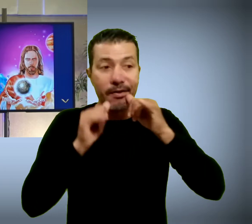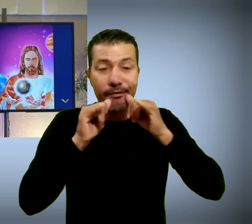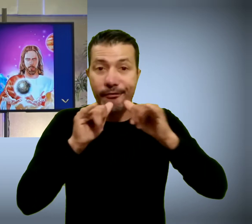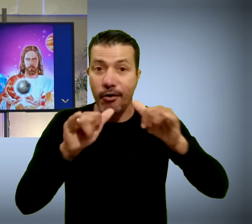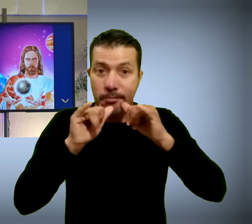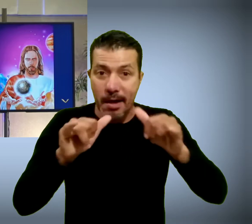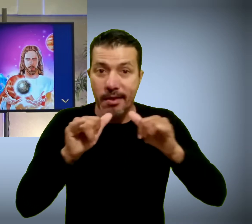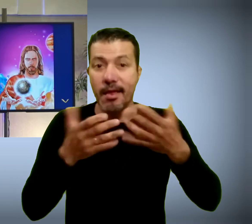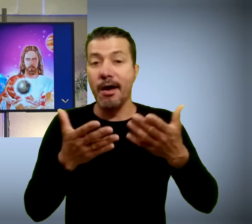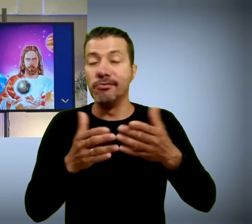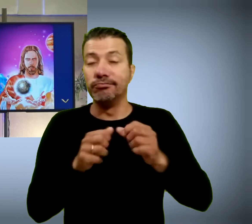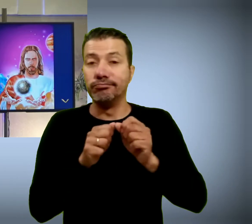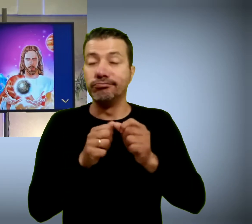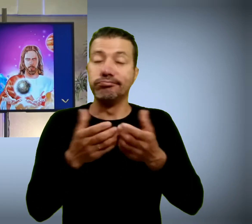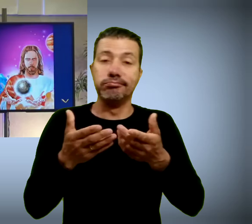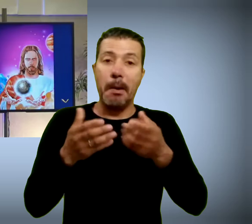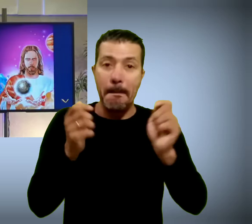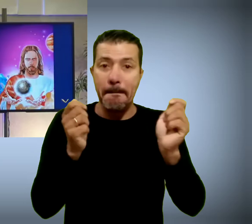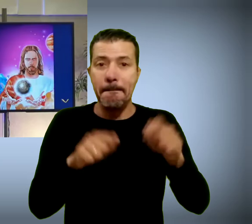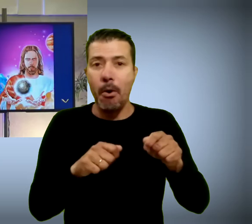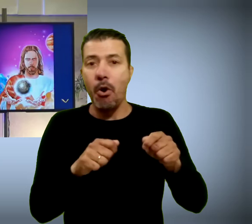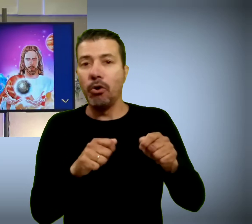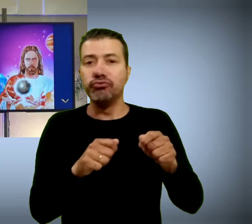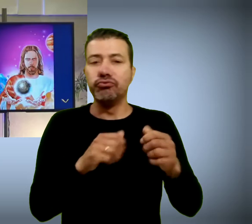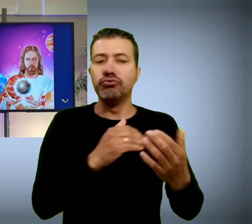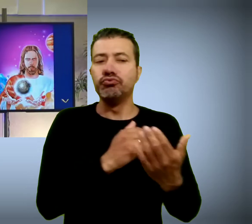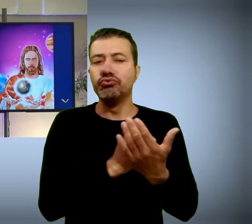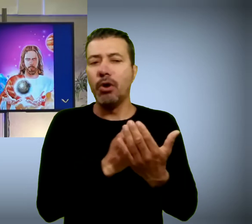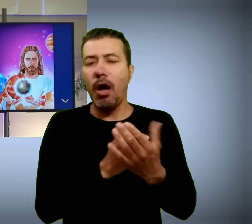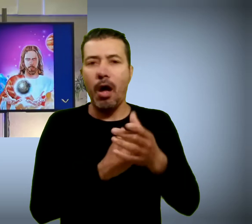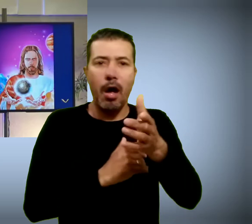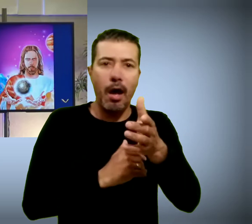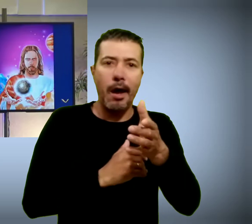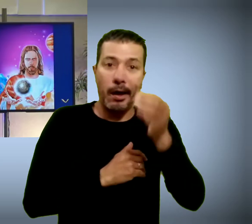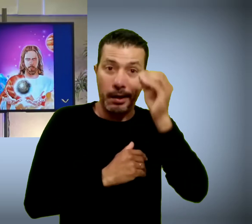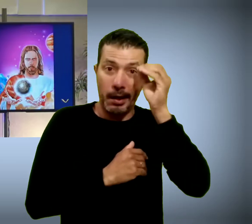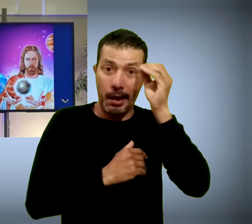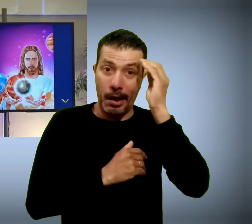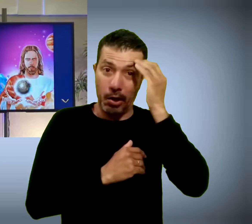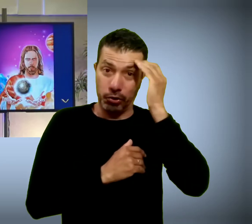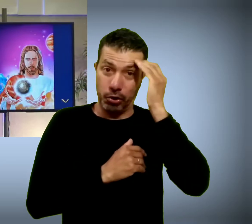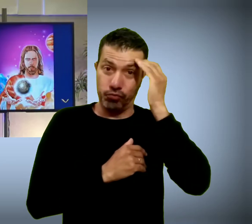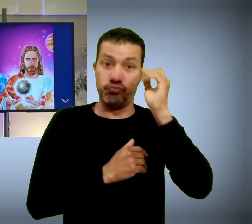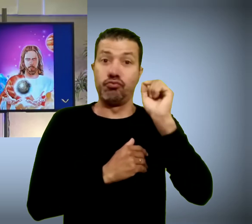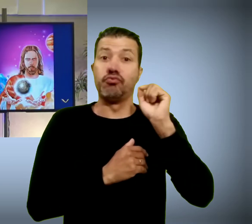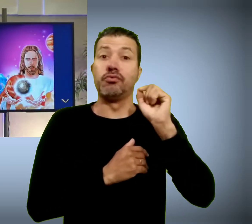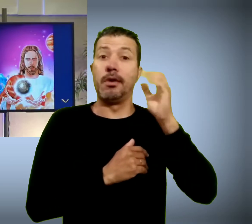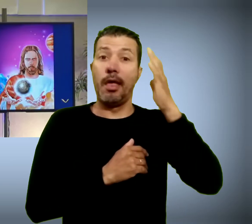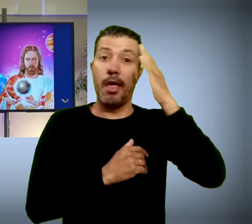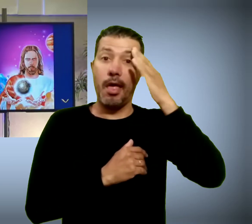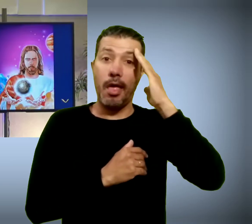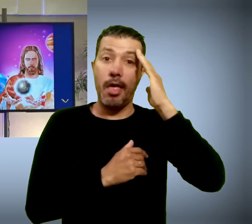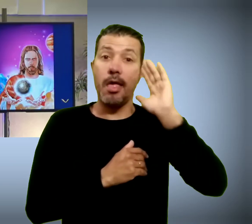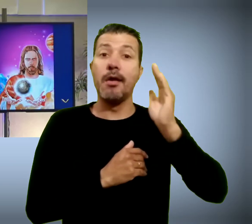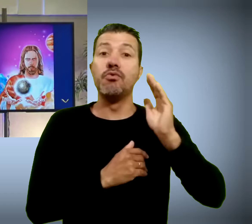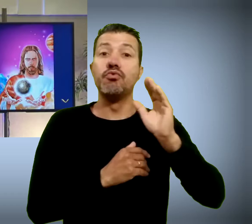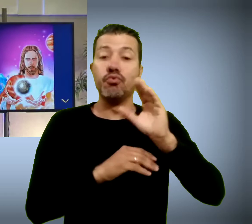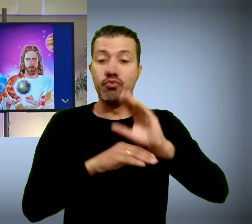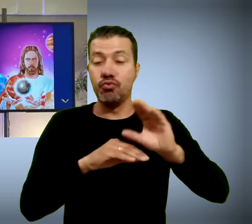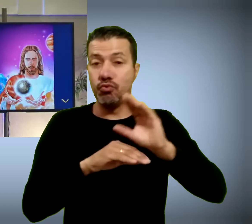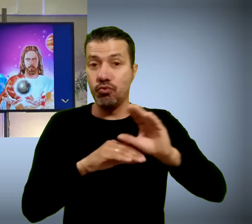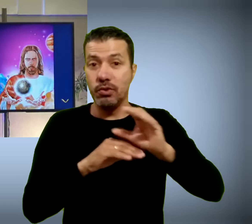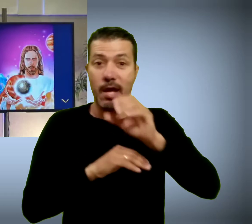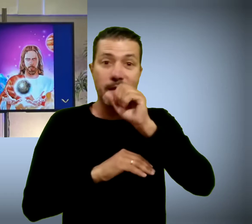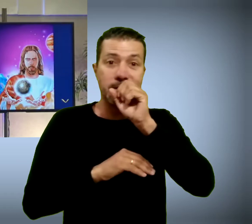uma advertência, uma propaganda, alguma coisa que te ajude a chegar um pouquinho e entender um pouquinho mais do curso e te lembrar também dessa aula a cada